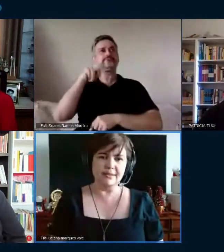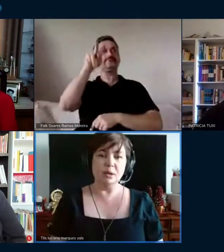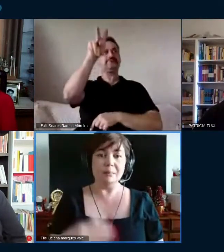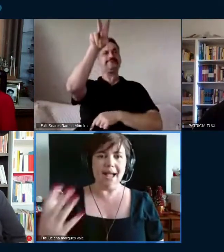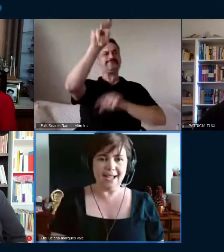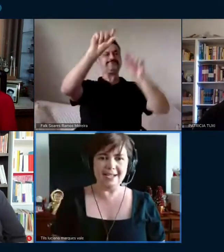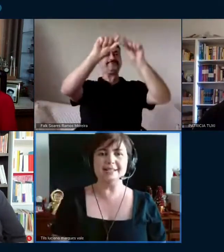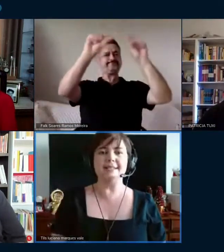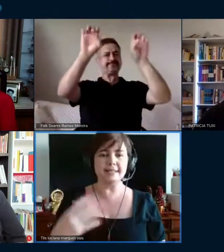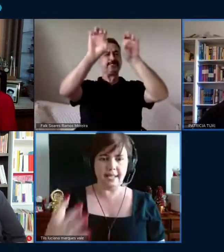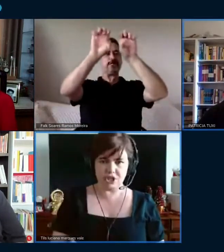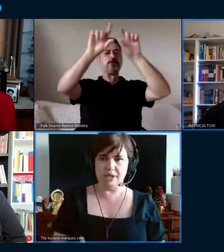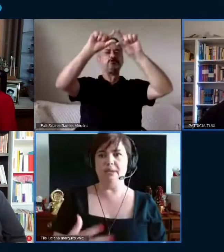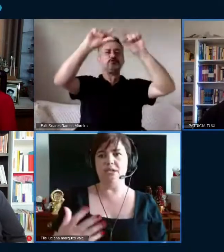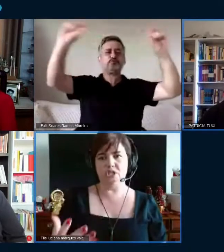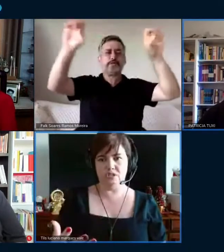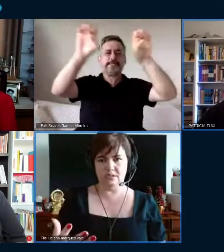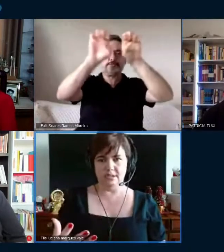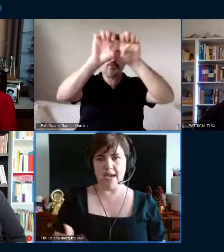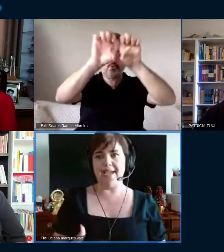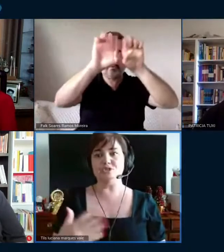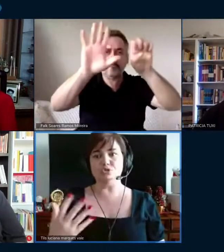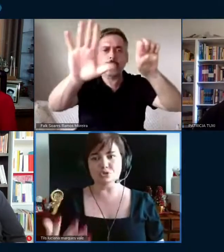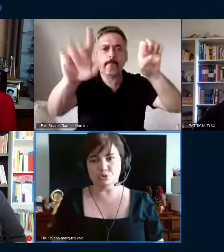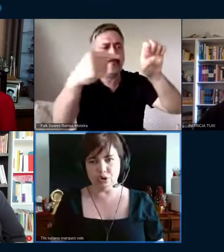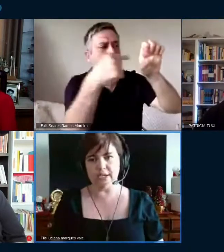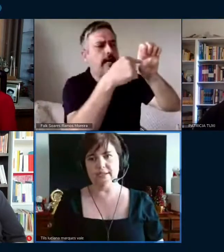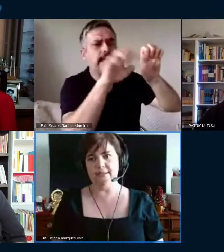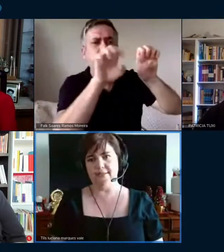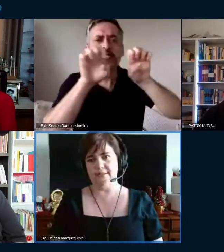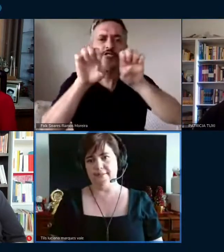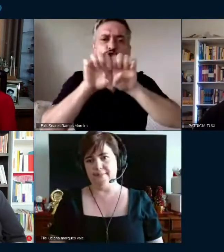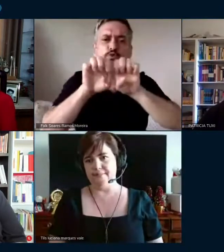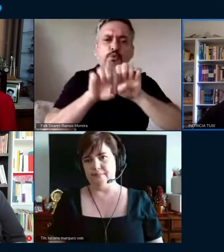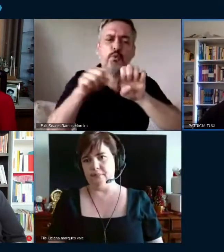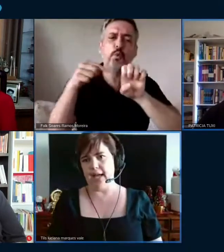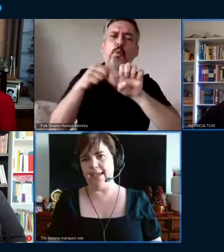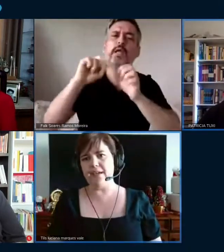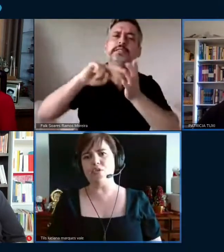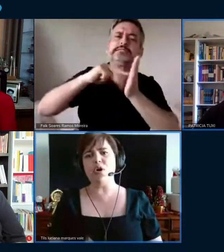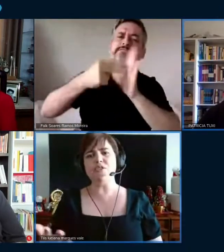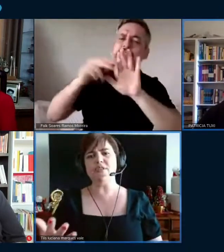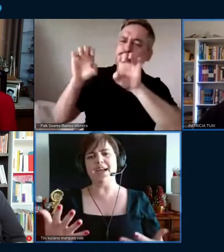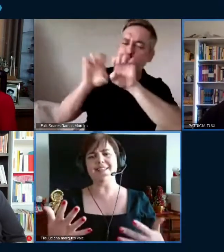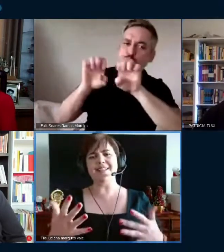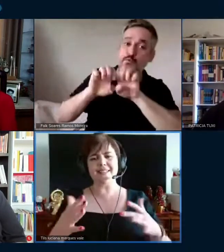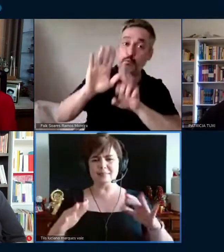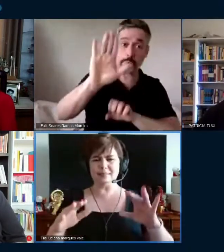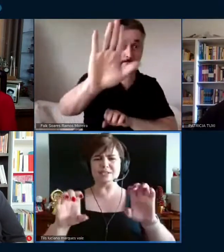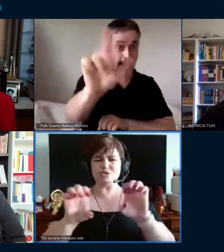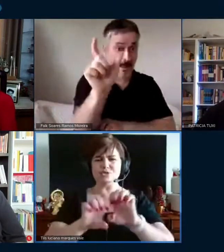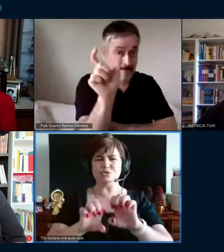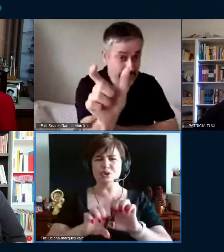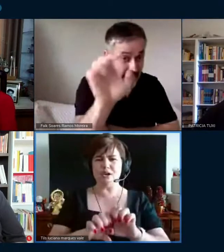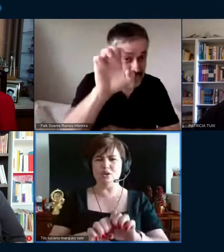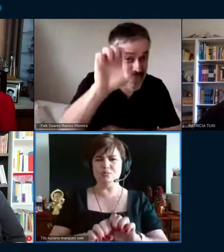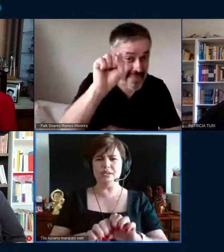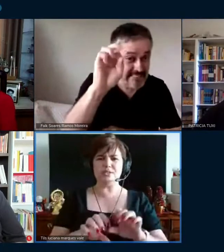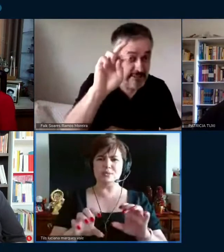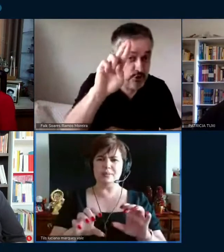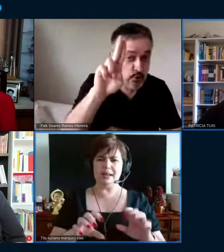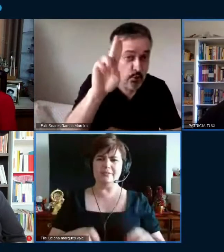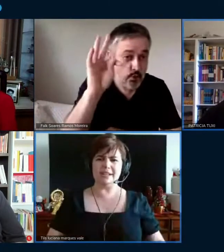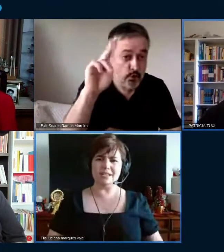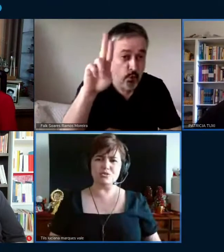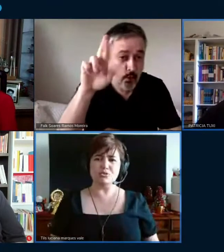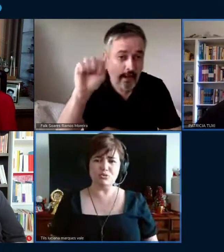Não marca sintaticamente a estrutura Aí, quando traz esse também estrutura, como